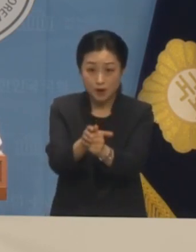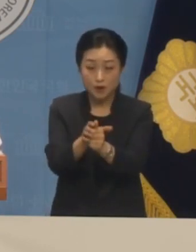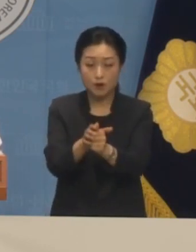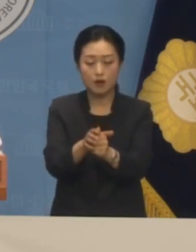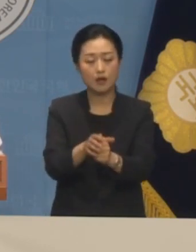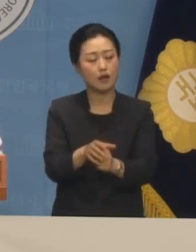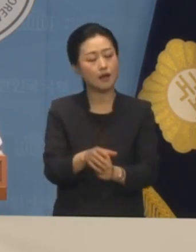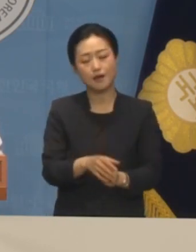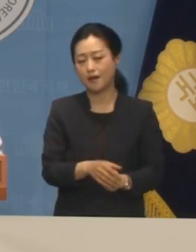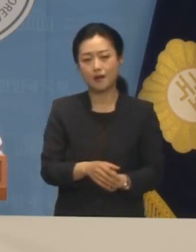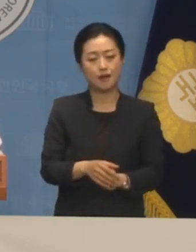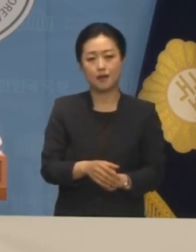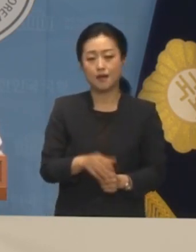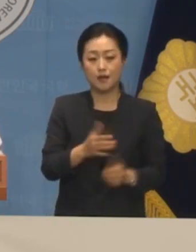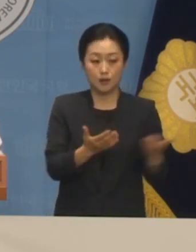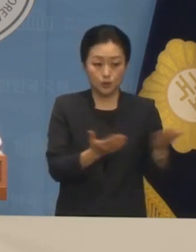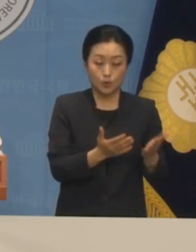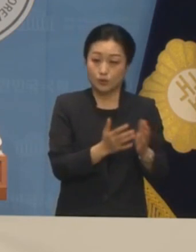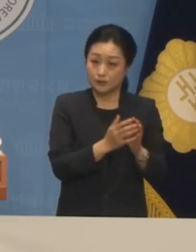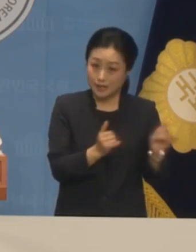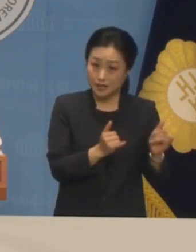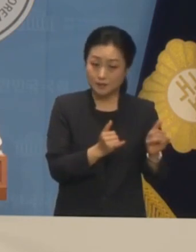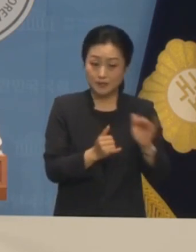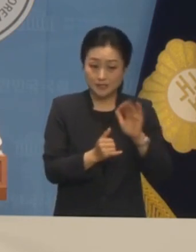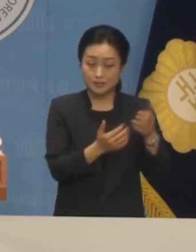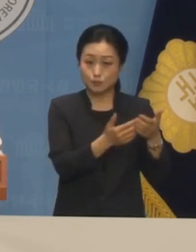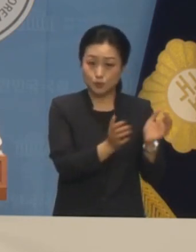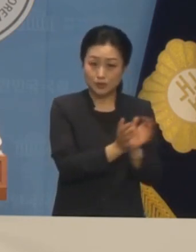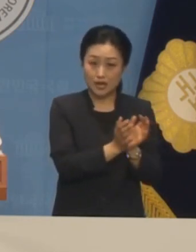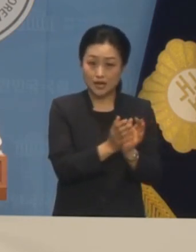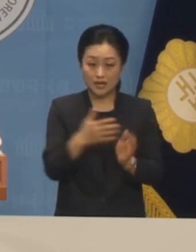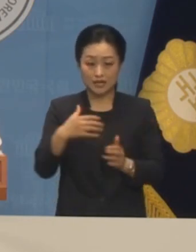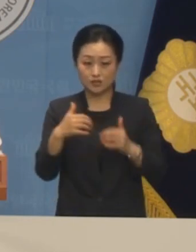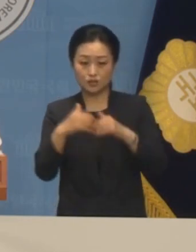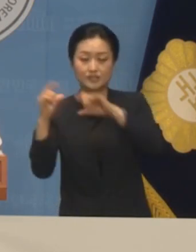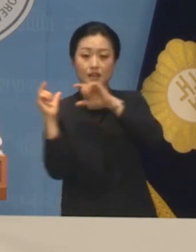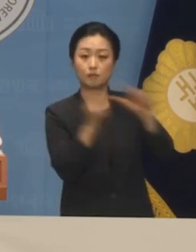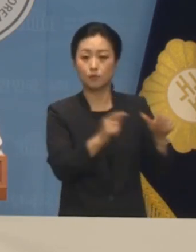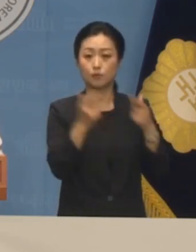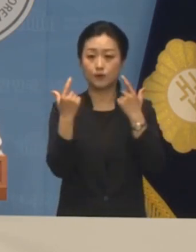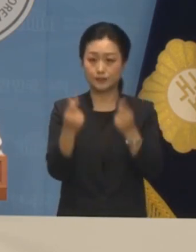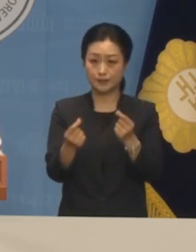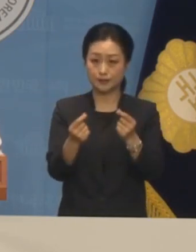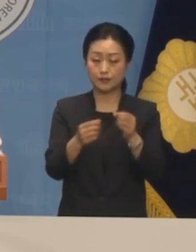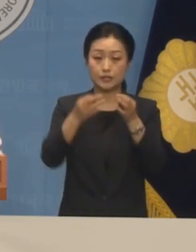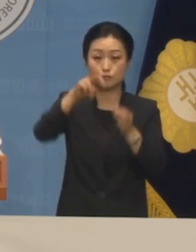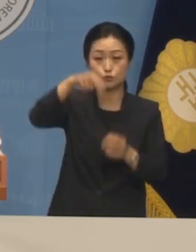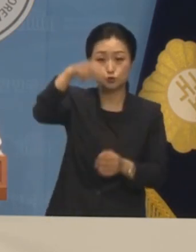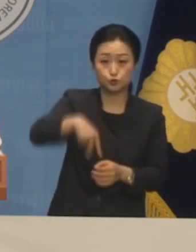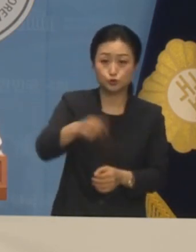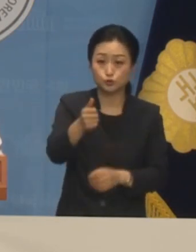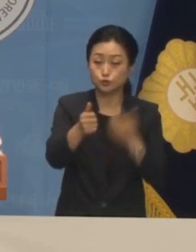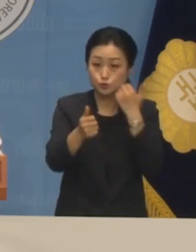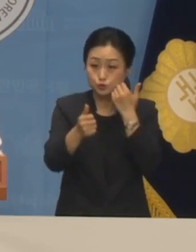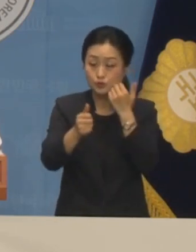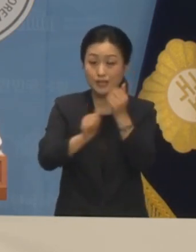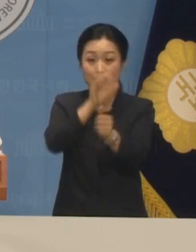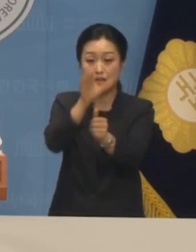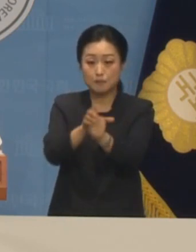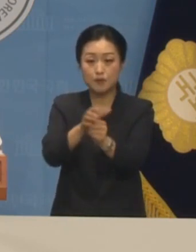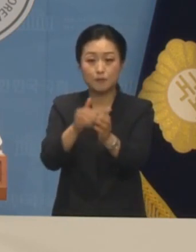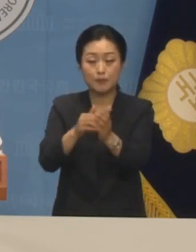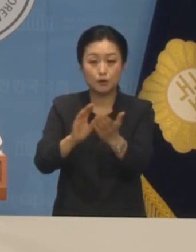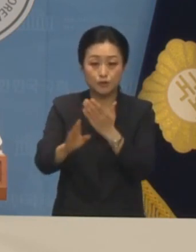하고 있습니다이는 노동계와 진보정당에 대한 선전포고 있니다 김문수 후보는 지명 되자마자